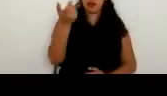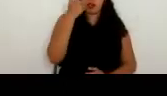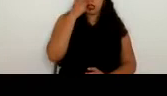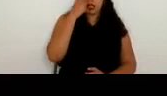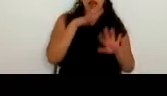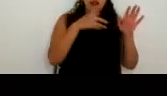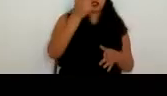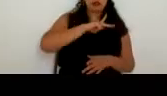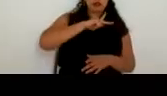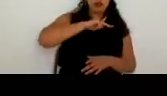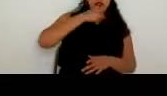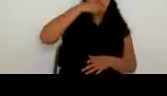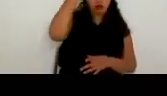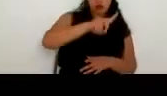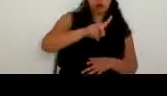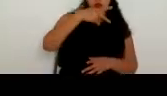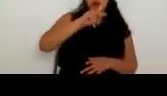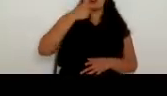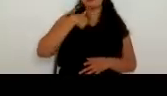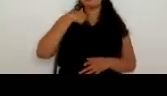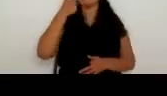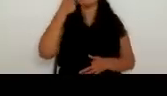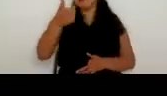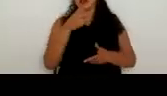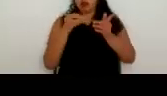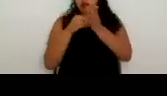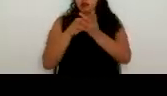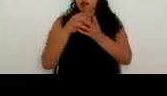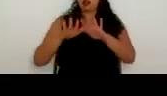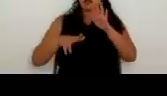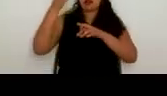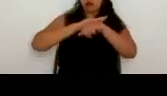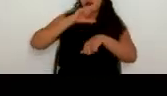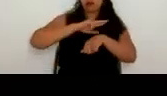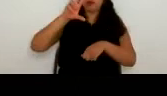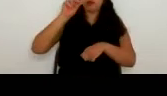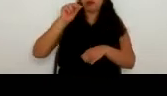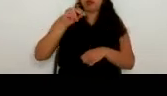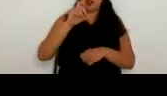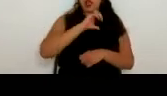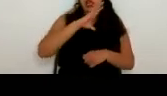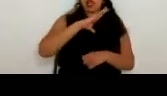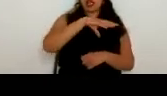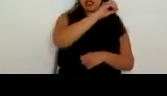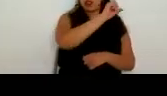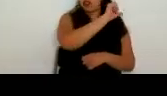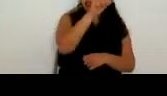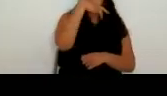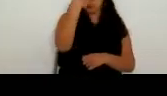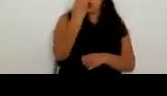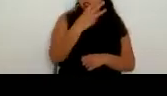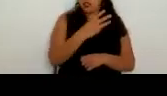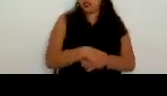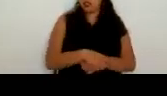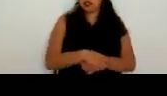y entonces la consideramos como sentada y se asigna puntajes que van del 0 al 3 de renta